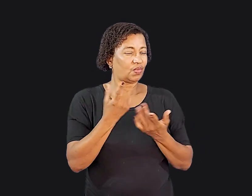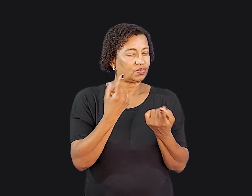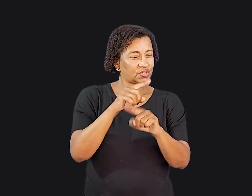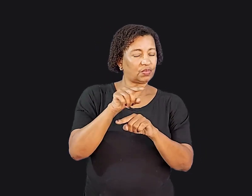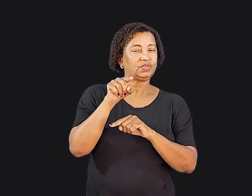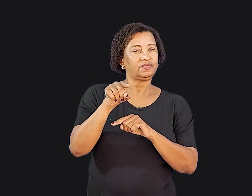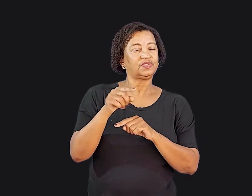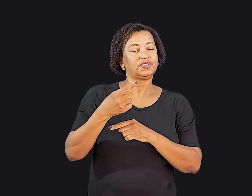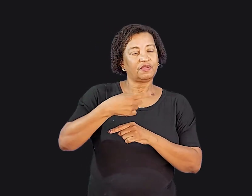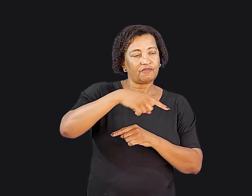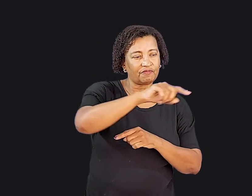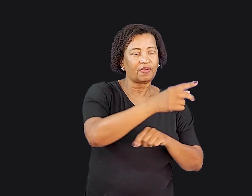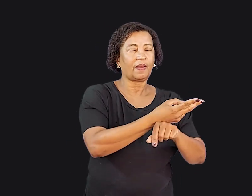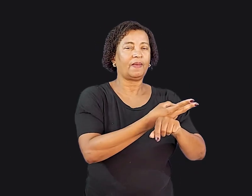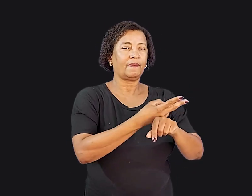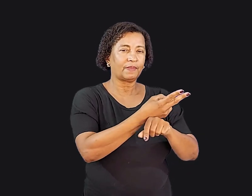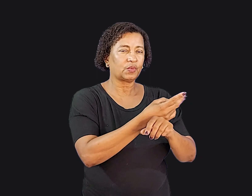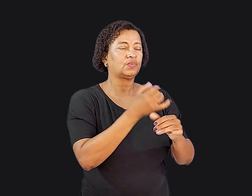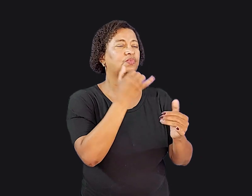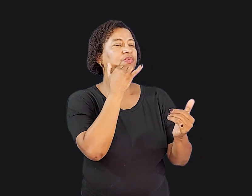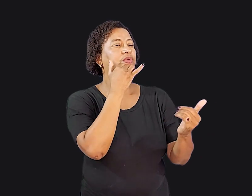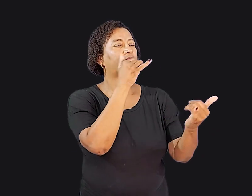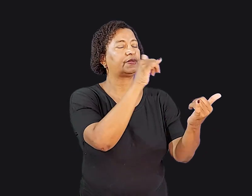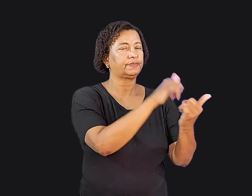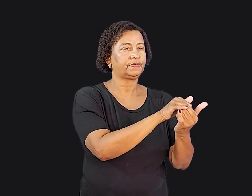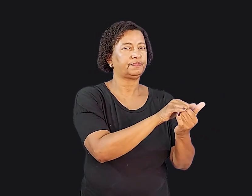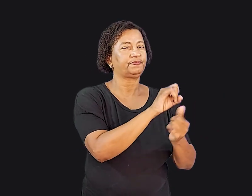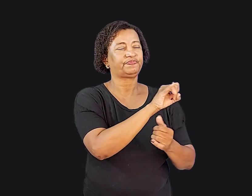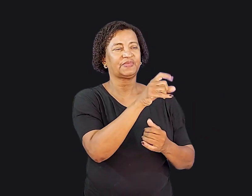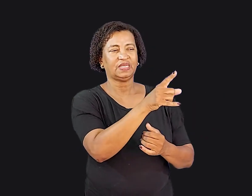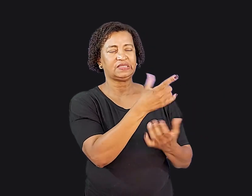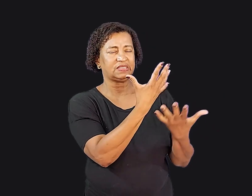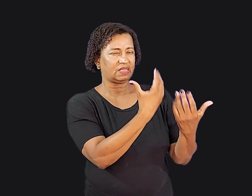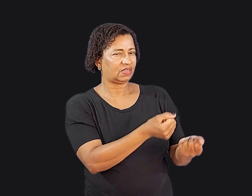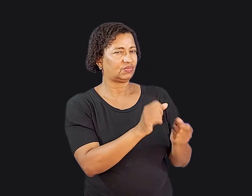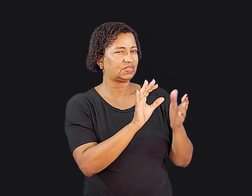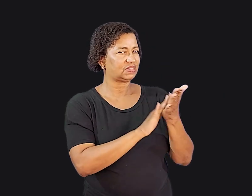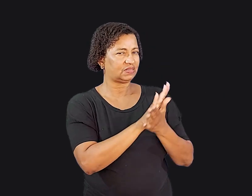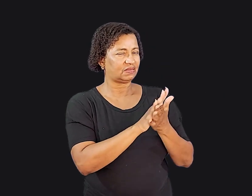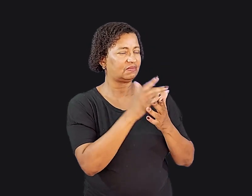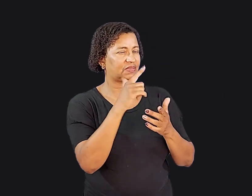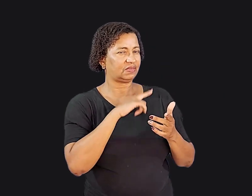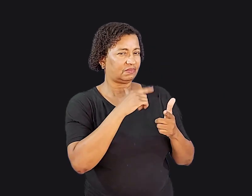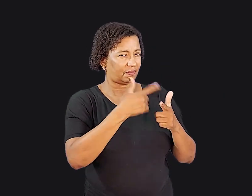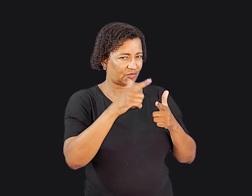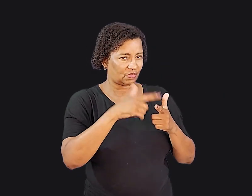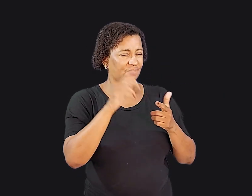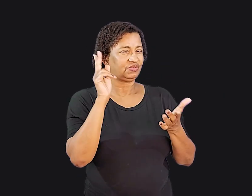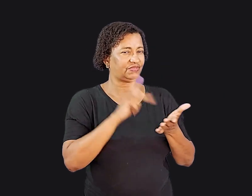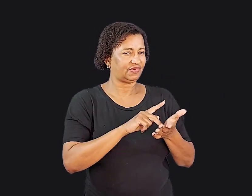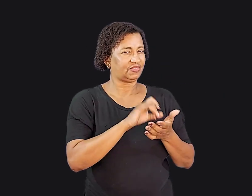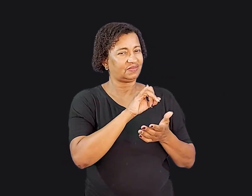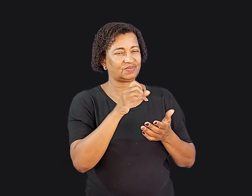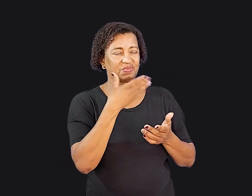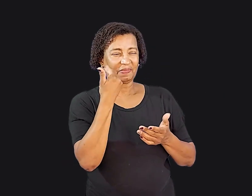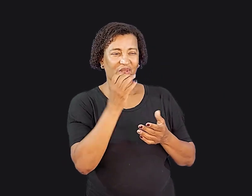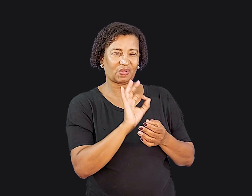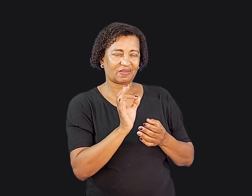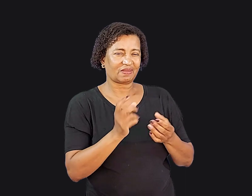Não deixe as bactérias no escuro, acenda a luz. Se ele não reconhecer que há um problema ou se as coisas não melhorarem, então